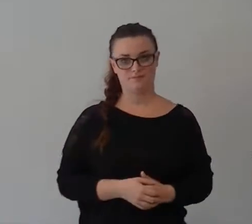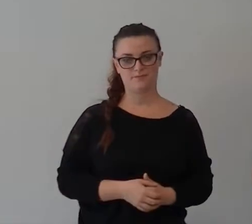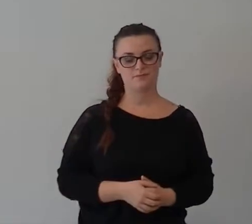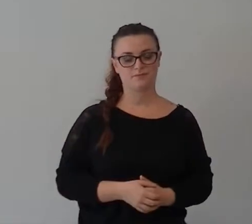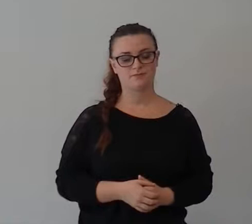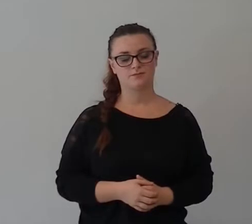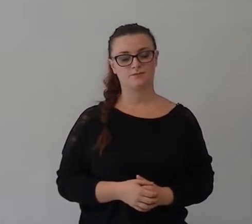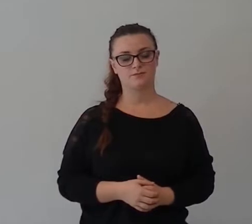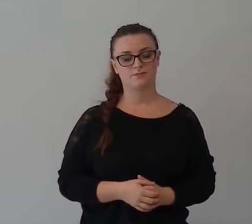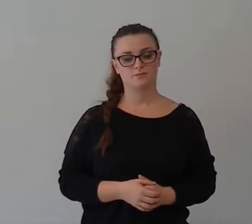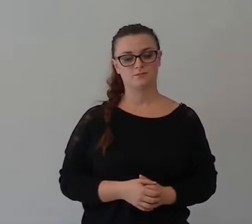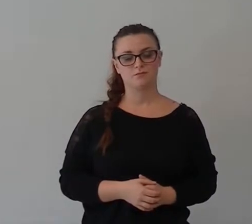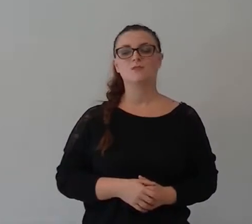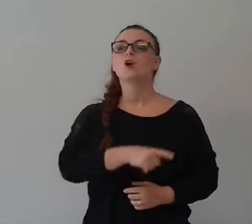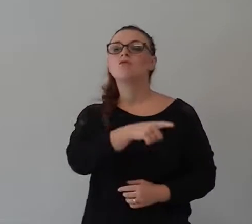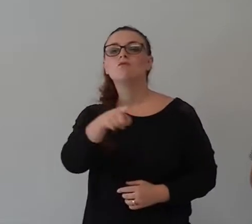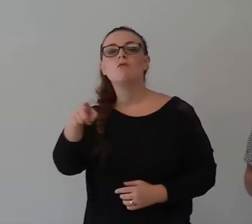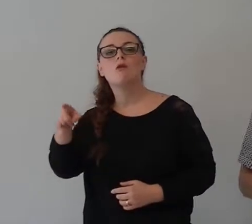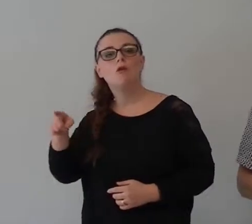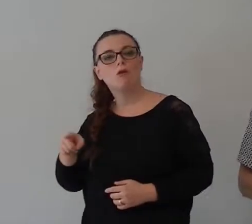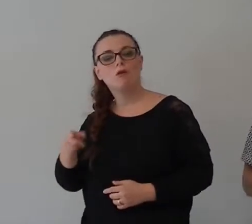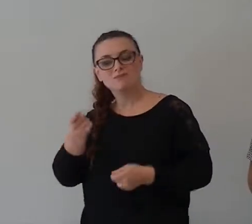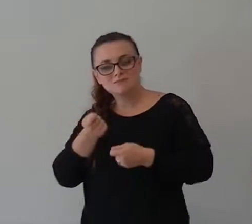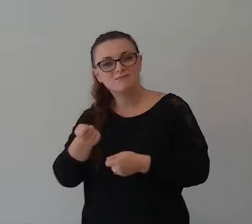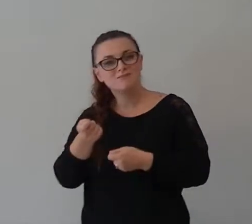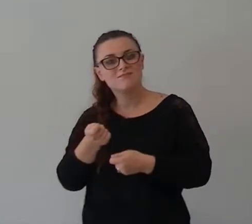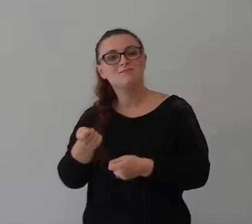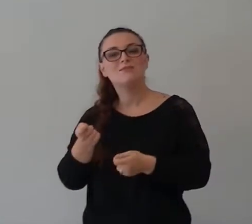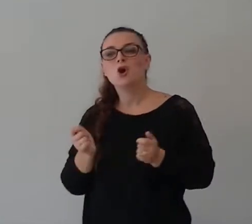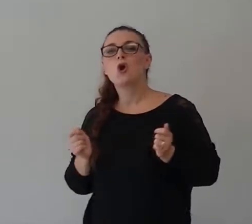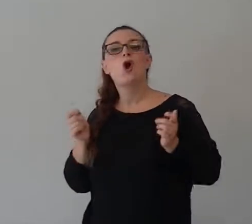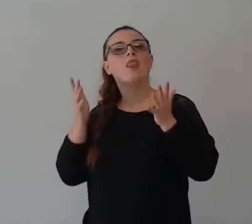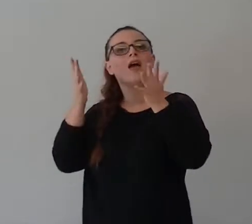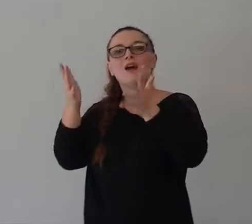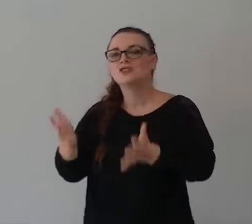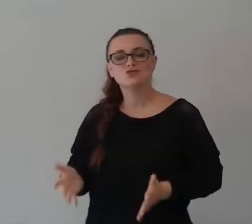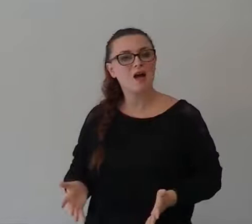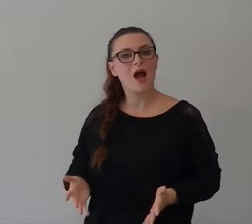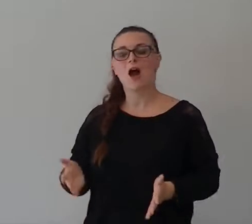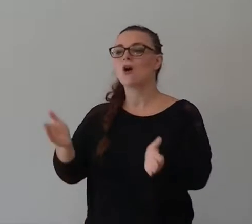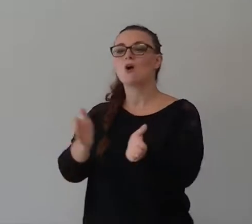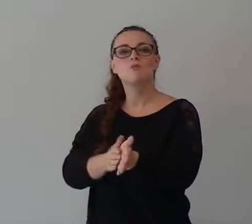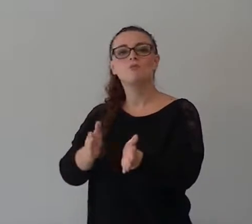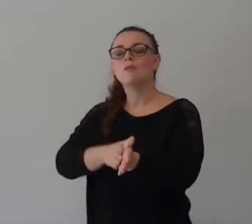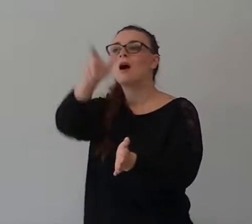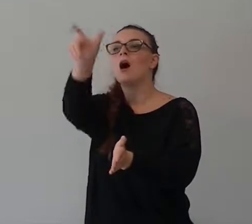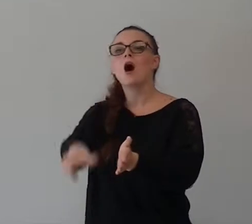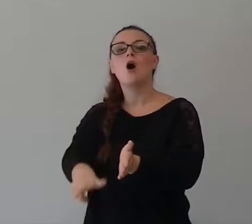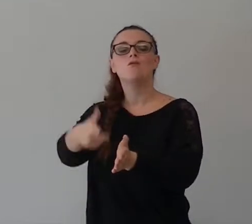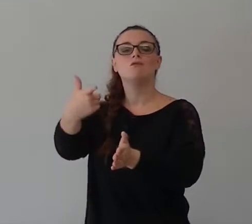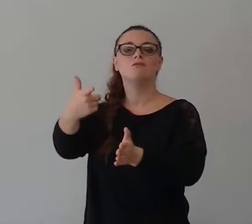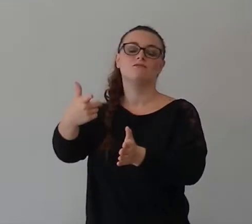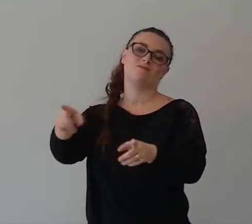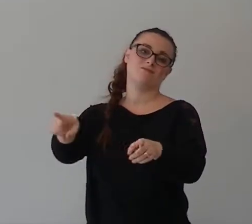Quante volte ha incoraggiato o ho incoraggiato o ho lodato un fratello o una sorella in